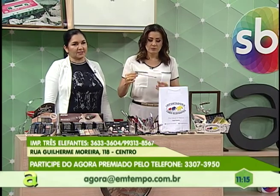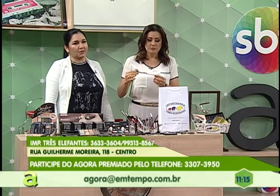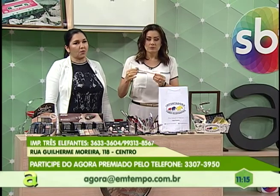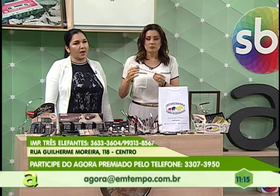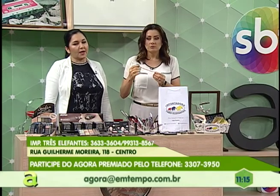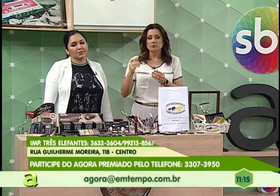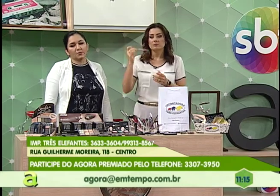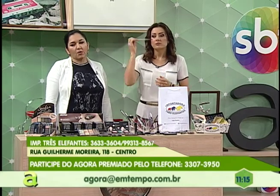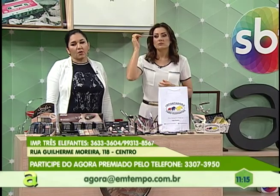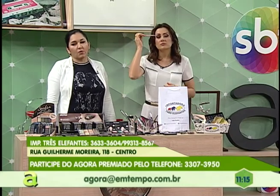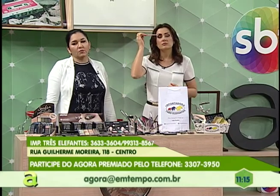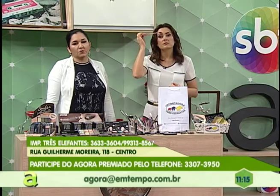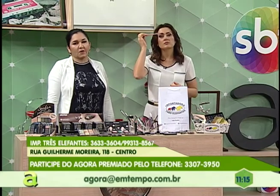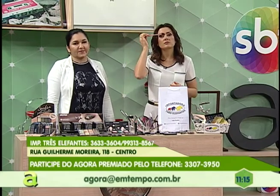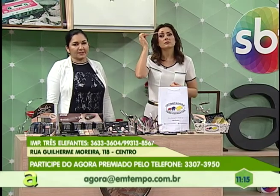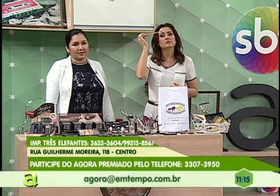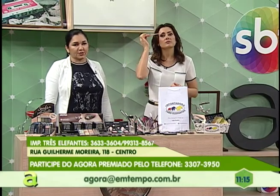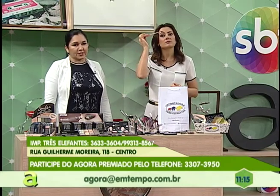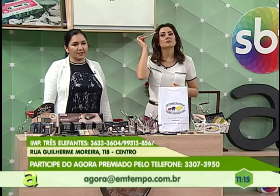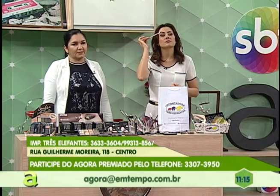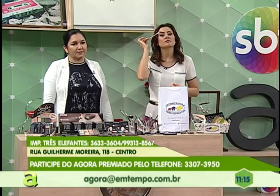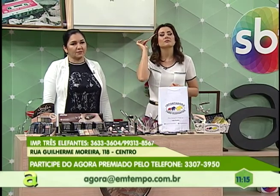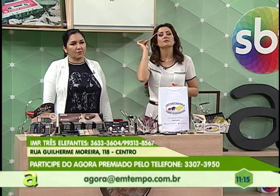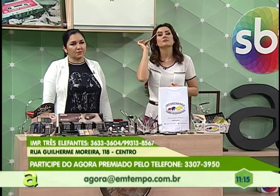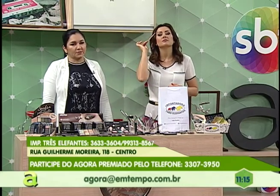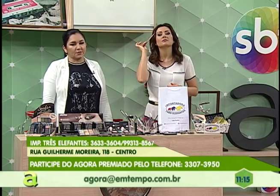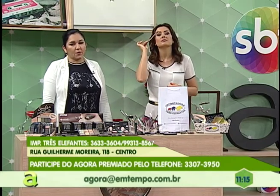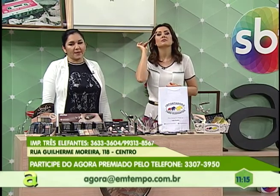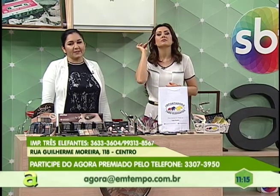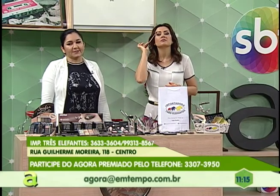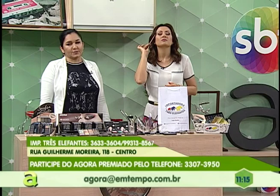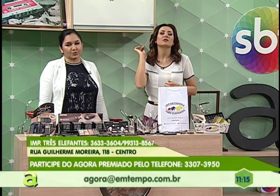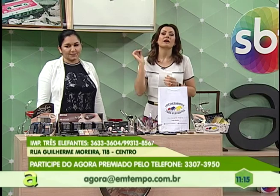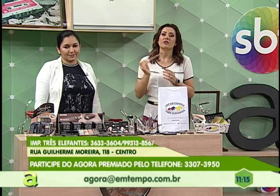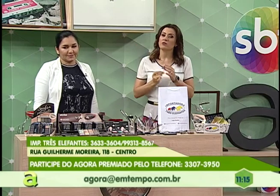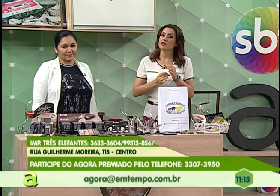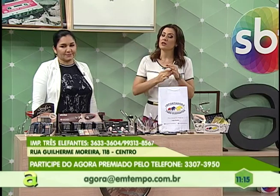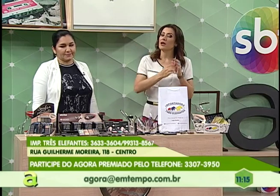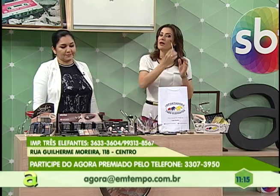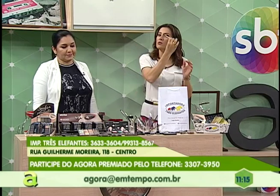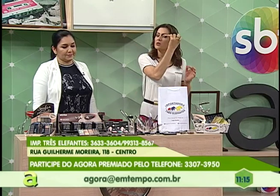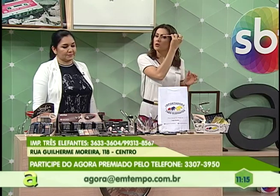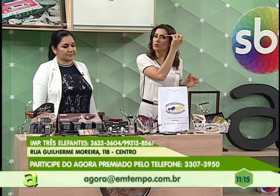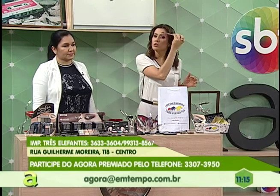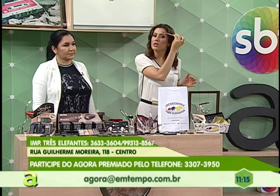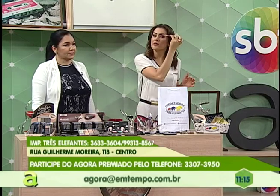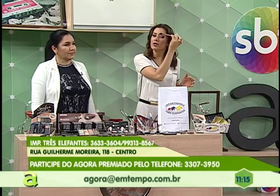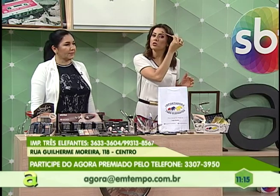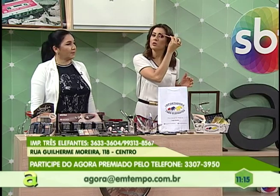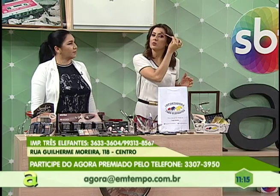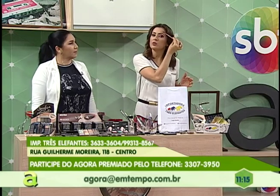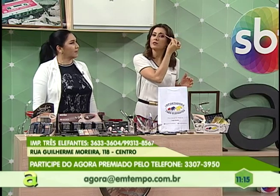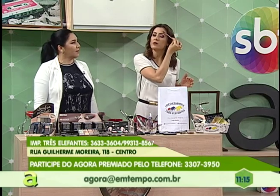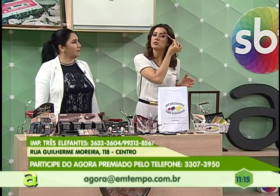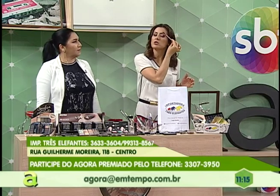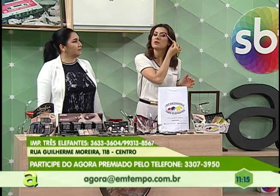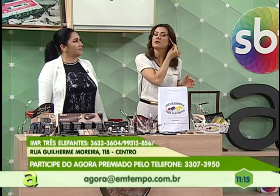3633-3604 ou 9313-8567. Está vendo você que está aí no interior do estado, na região metropolitana, nos 33